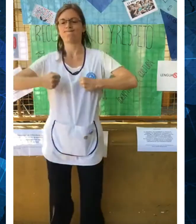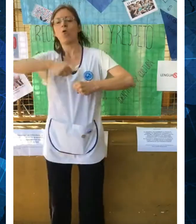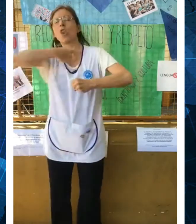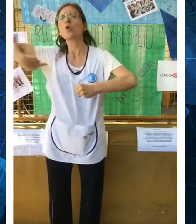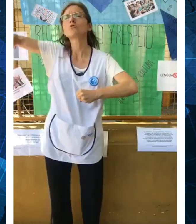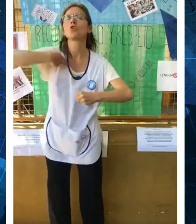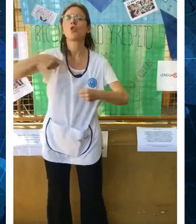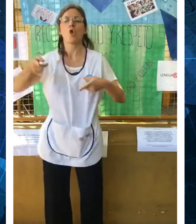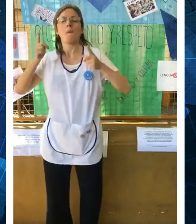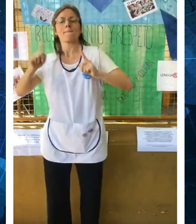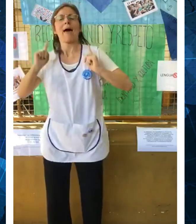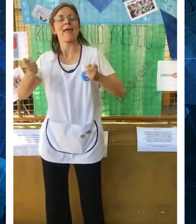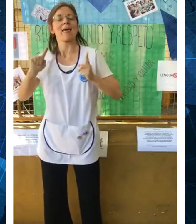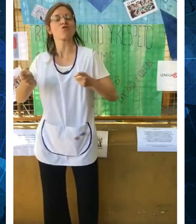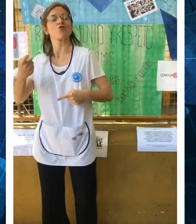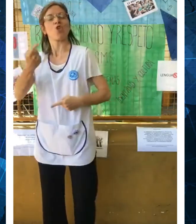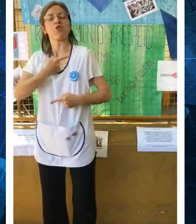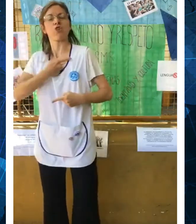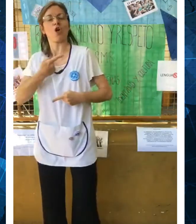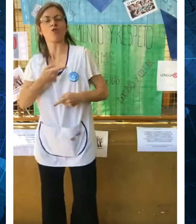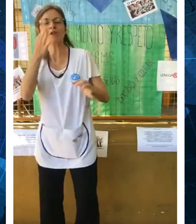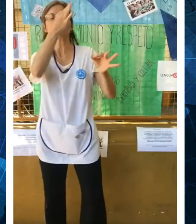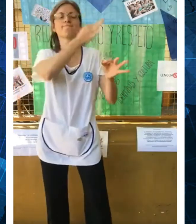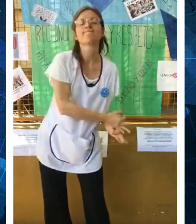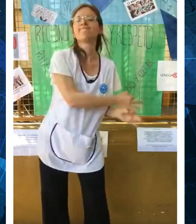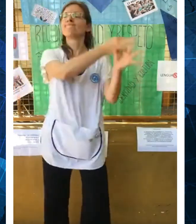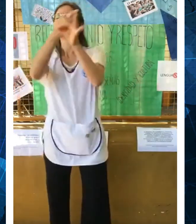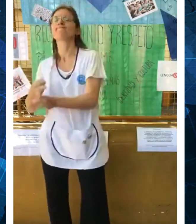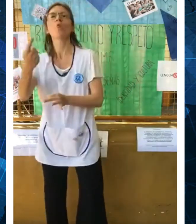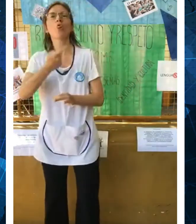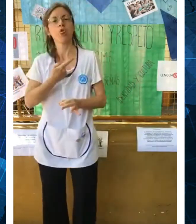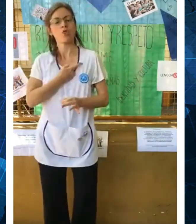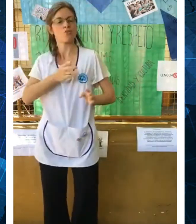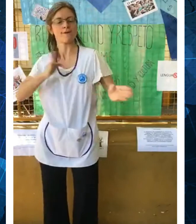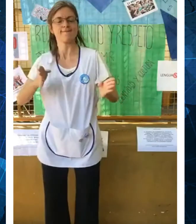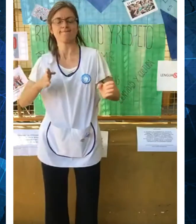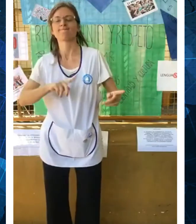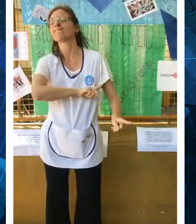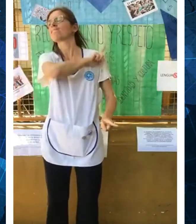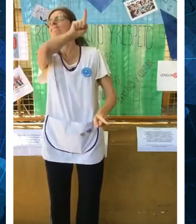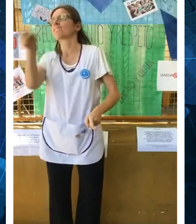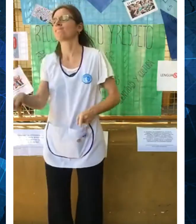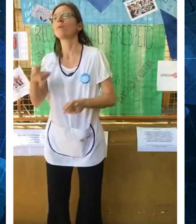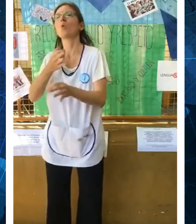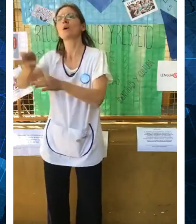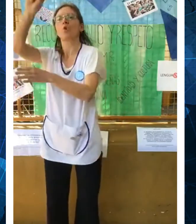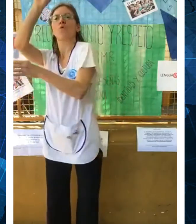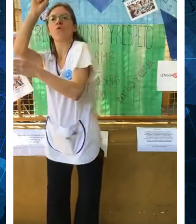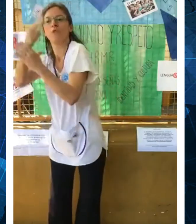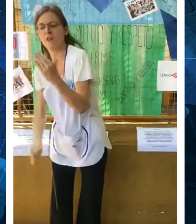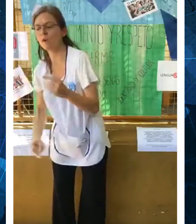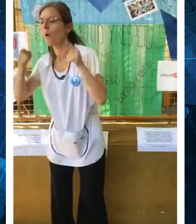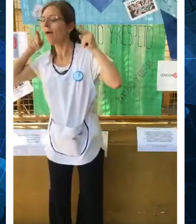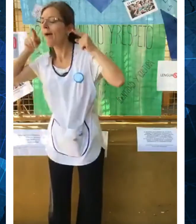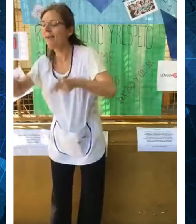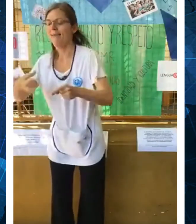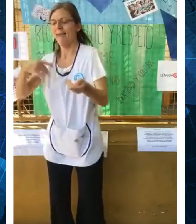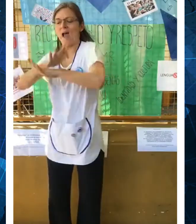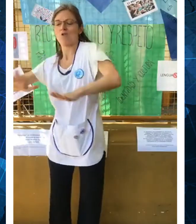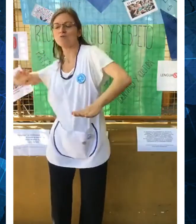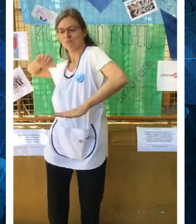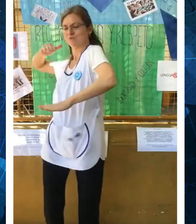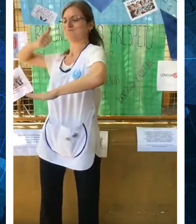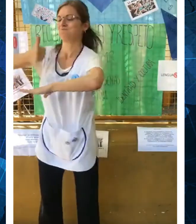Por eso nos parece muy importante este momento de reflexión y de que cada uno defina en dónde está parado. En